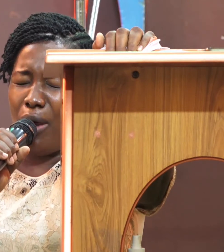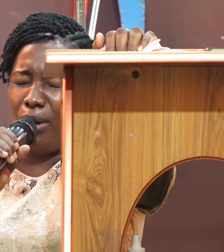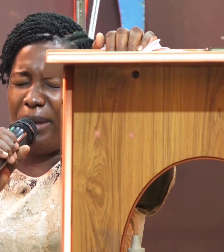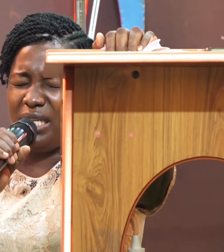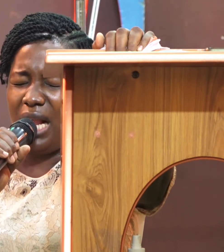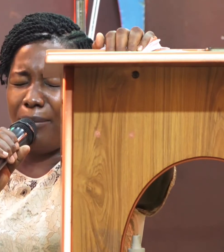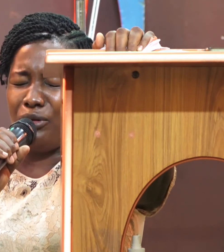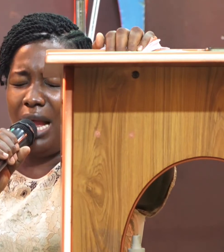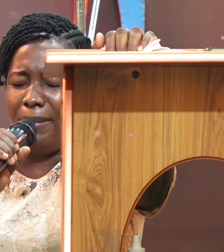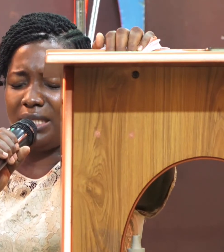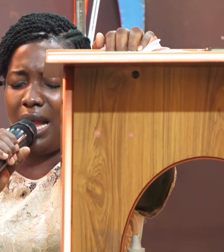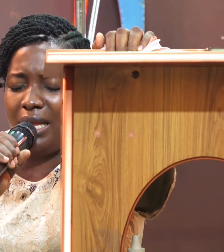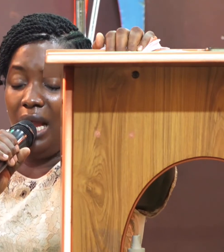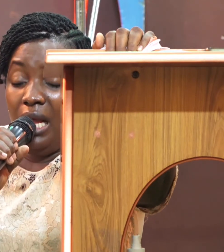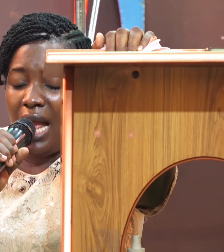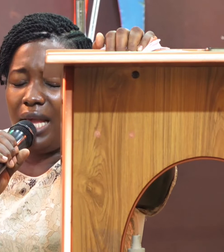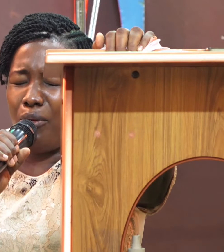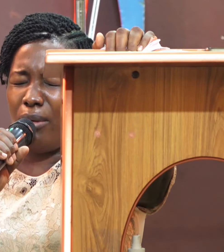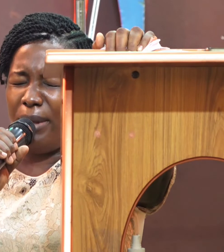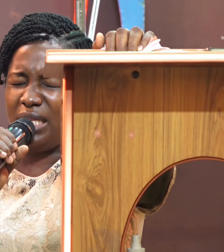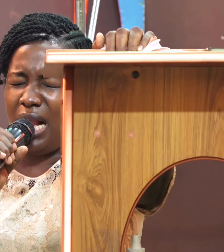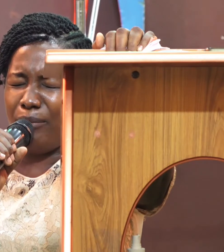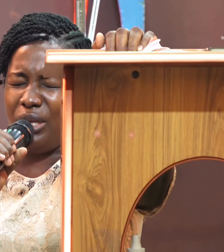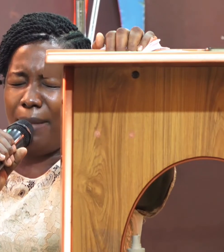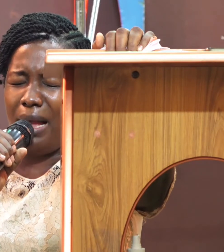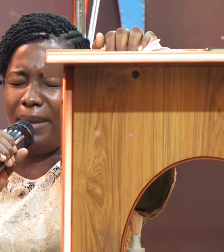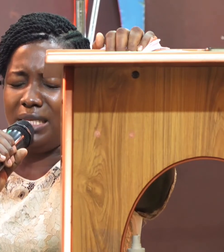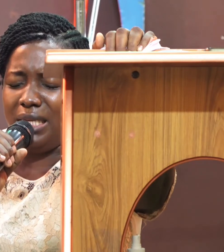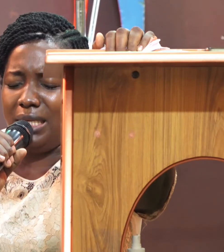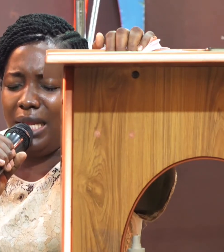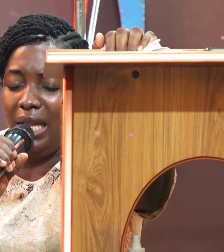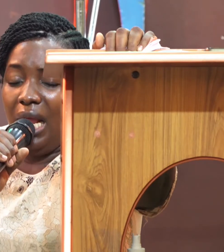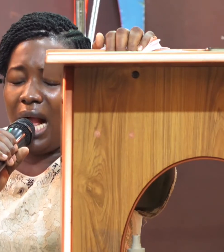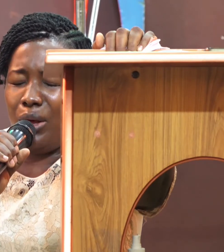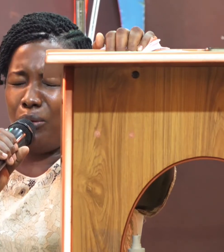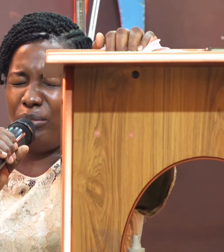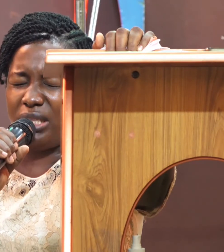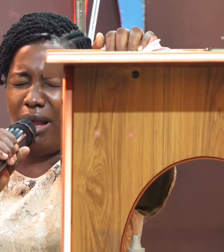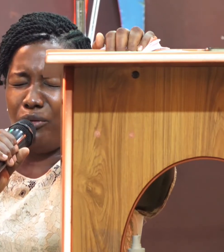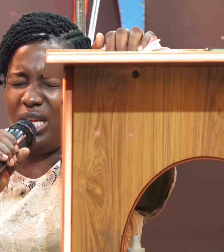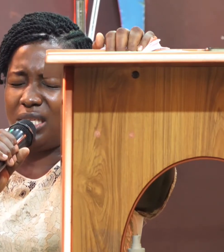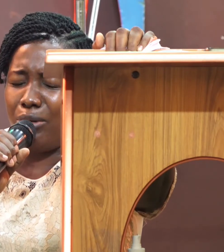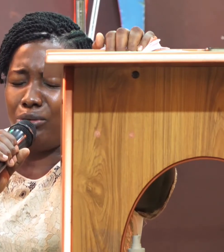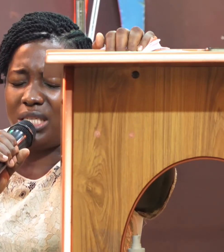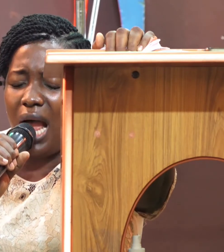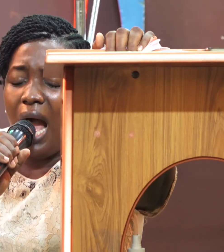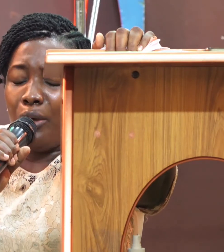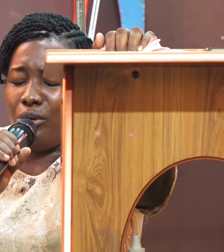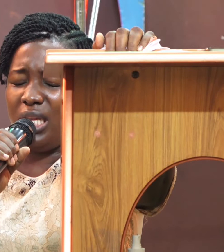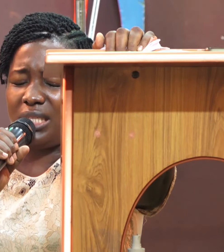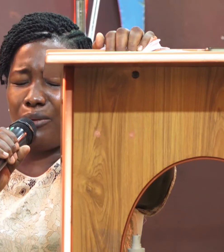naye gwoba manyi nga munda mbachaye naye gwoba manyi nga munda mbamba nyingide kalogo omutima guliitawo